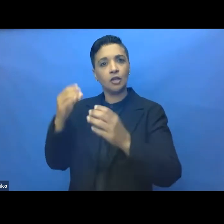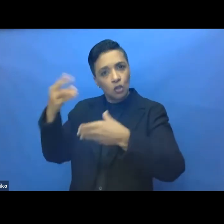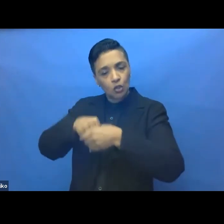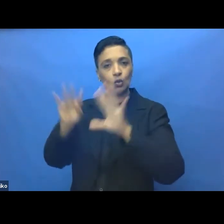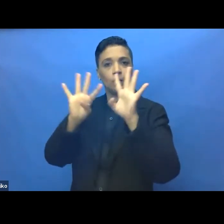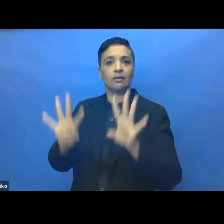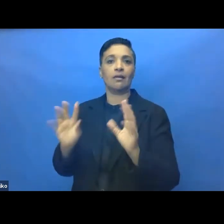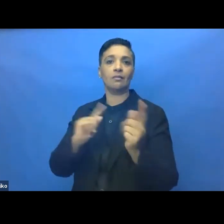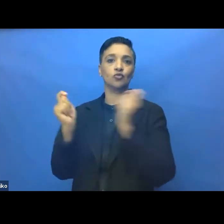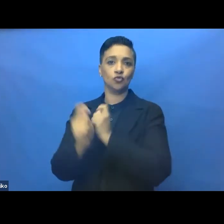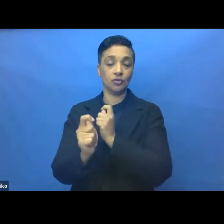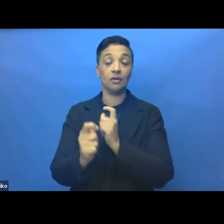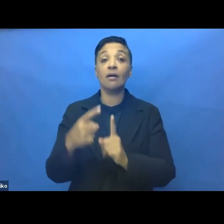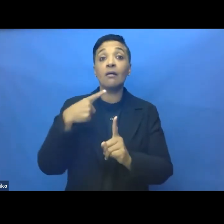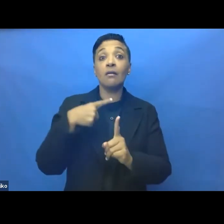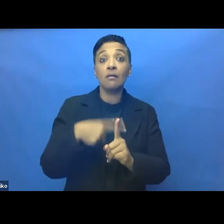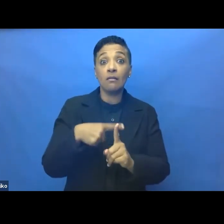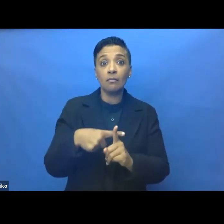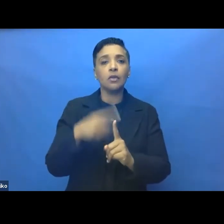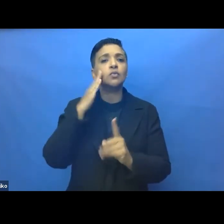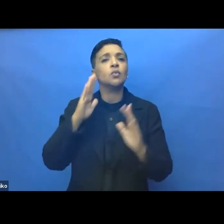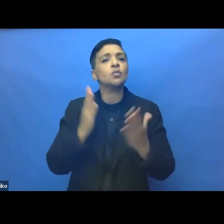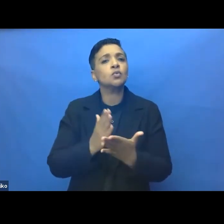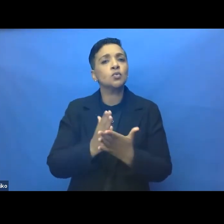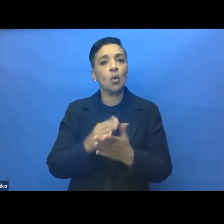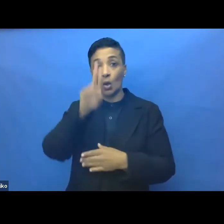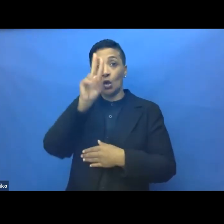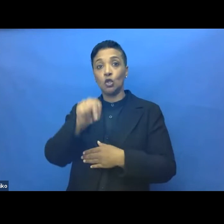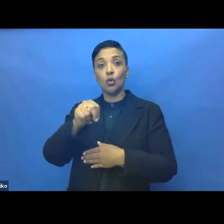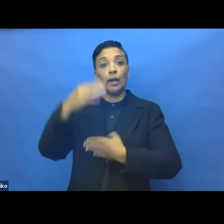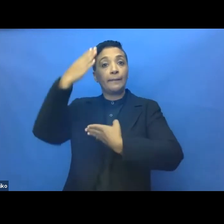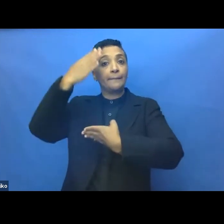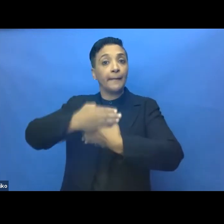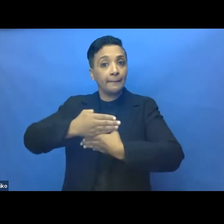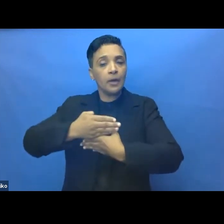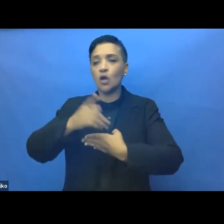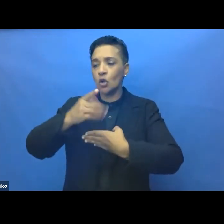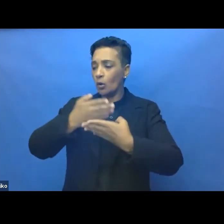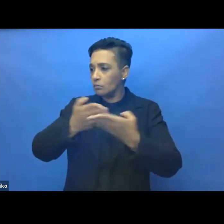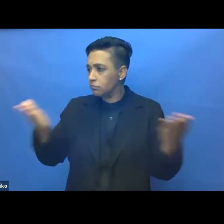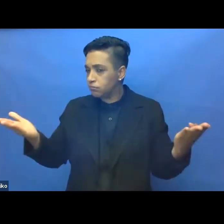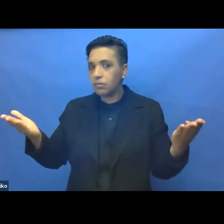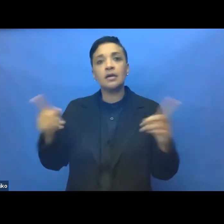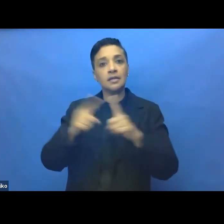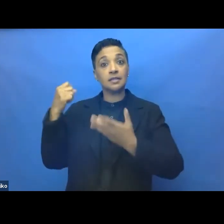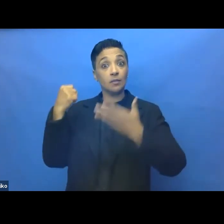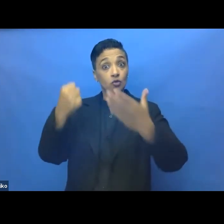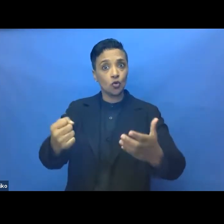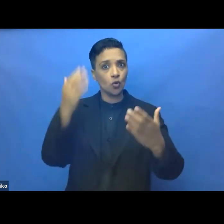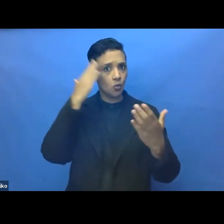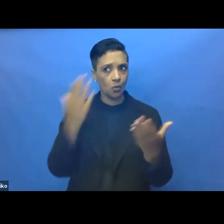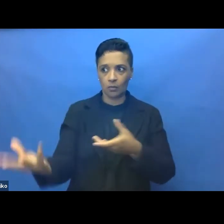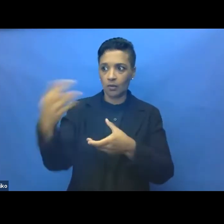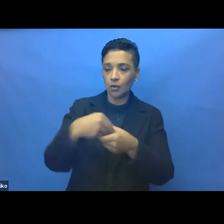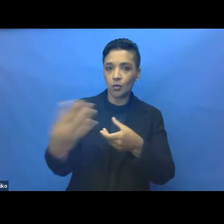aux discussions au niveau national, régional et international et assurer à ce qu'il y ait plus d'attention